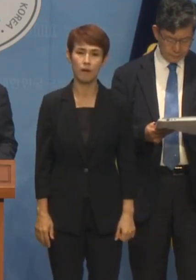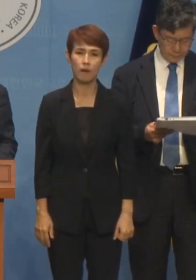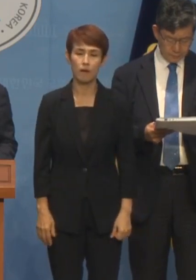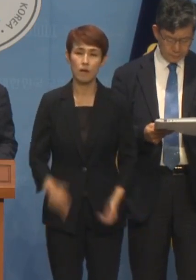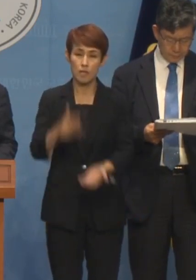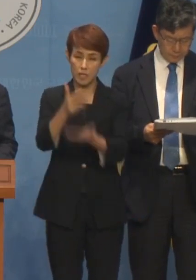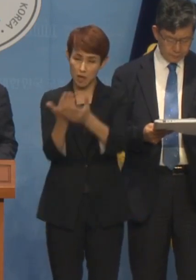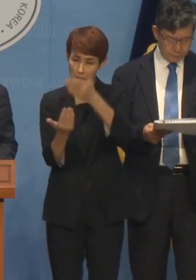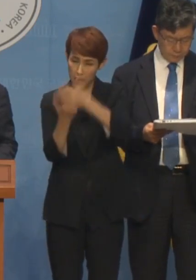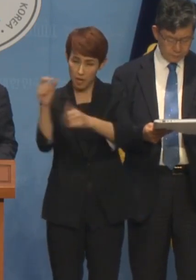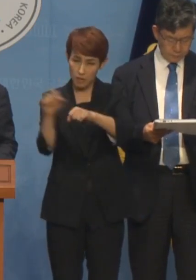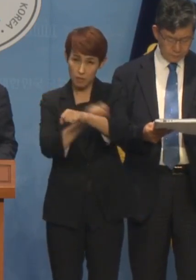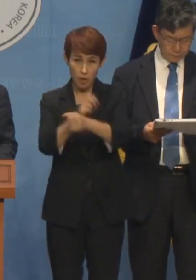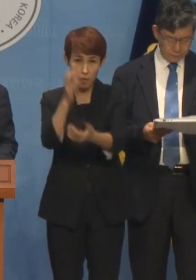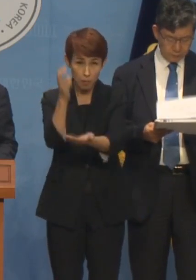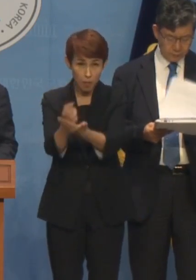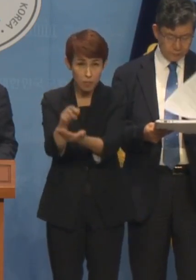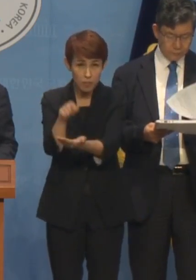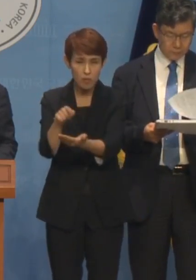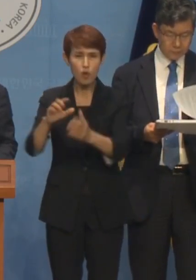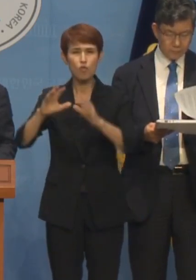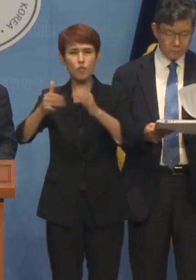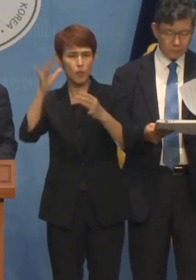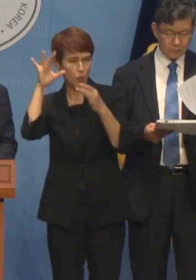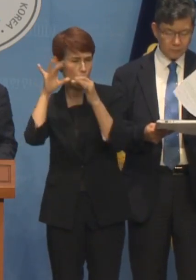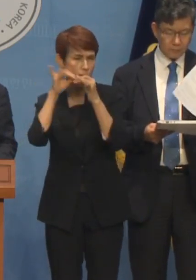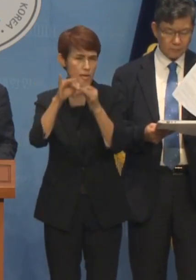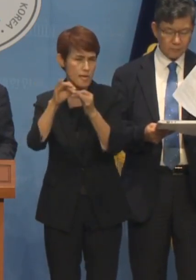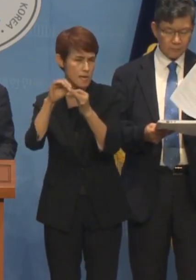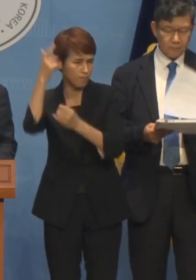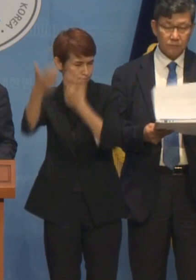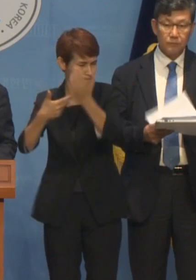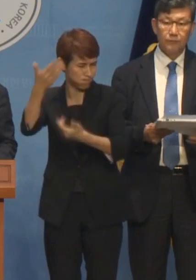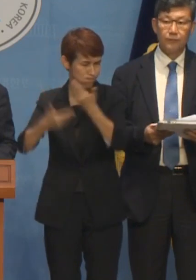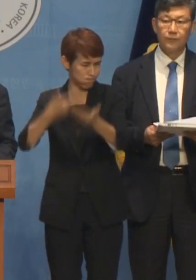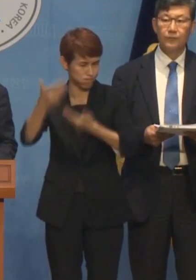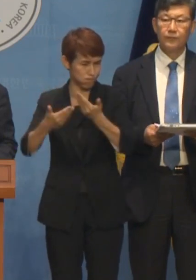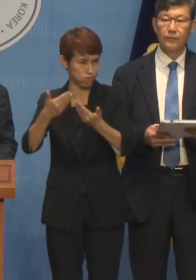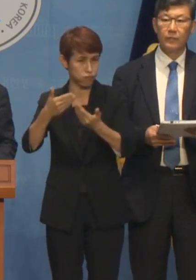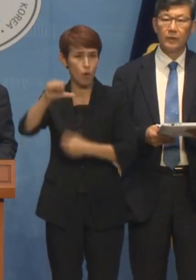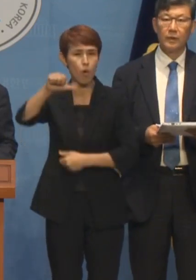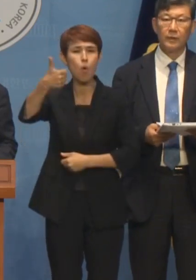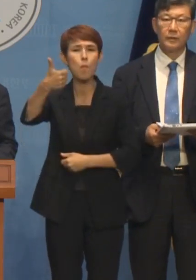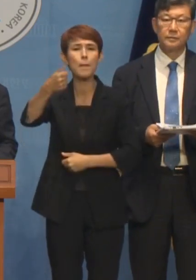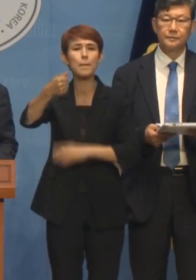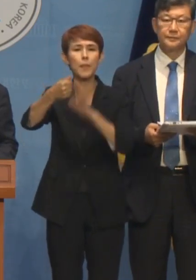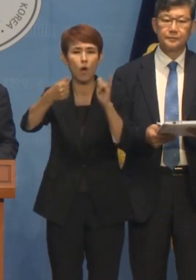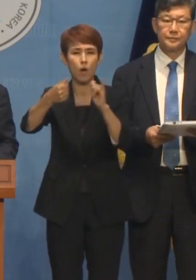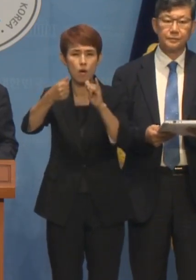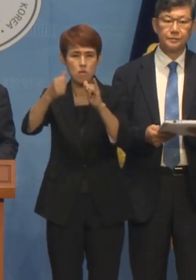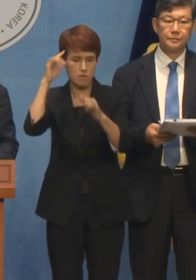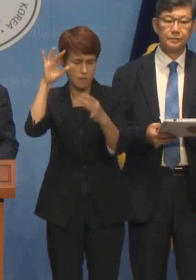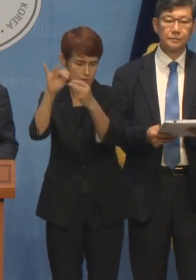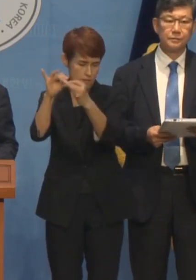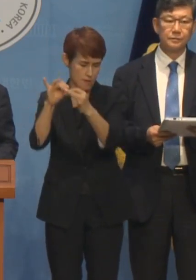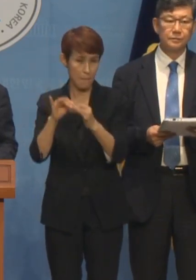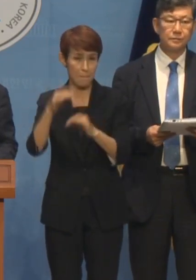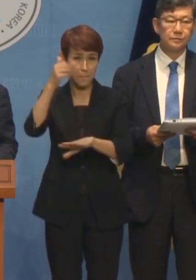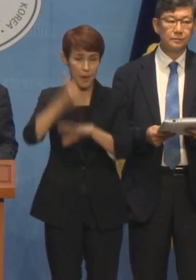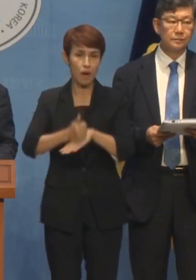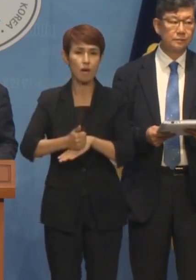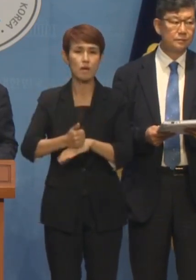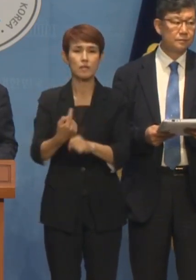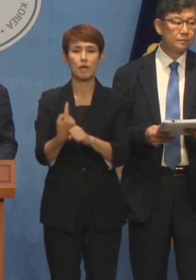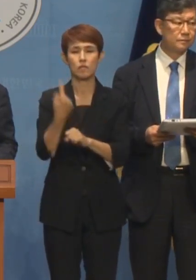이태원 참사 특별법은 국민동의 청원 5만 명의 동의를 얻어서 지난 2023년